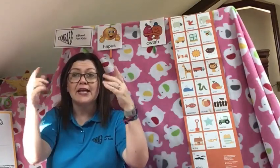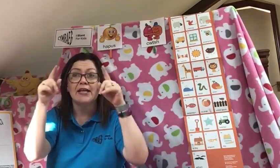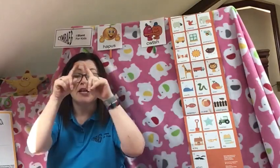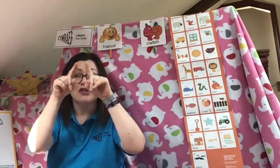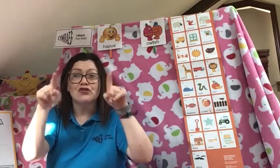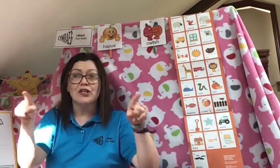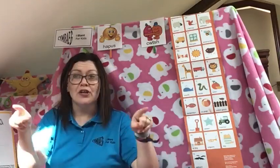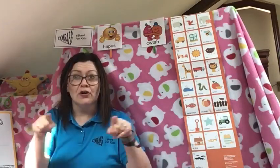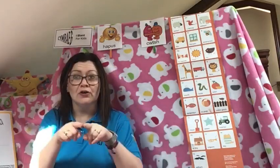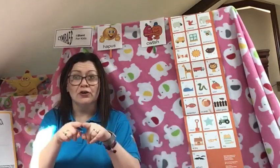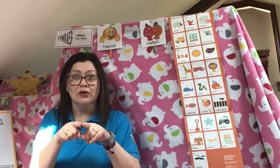10 triongl